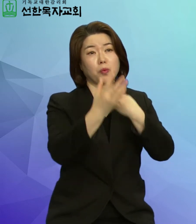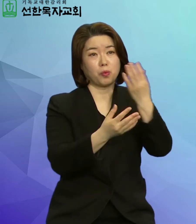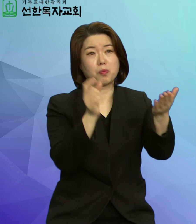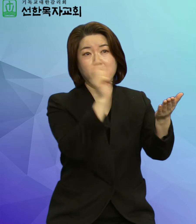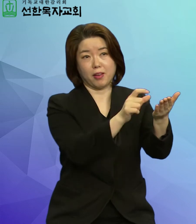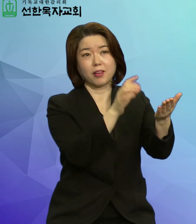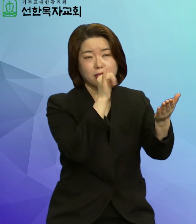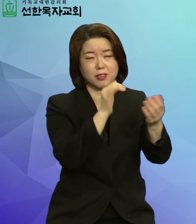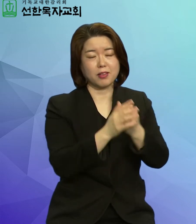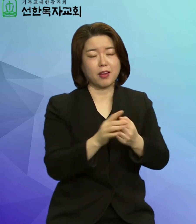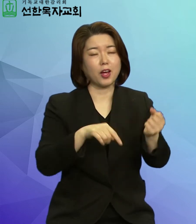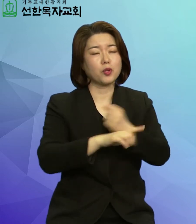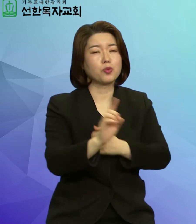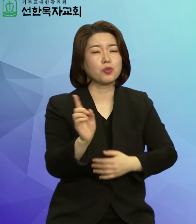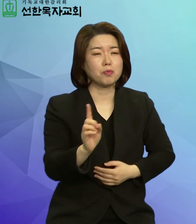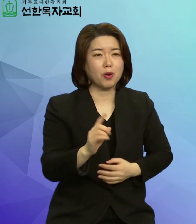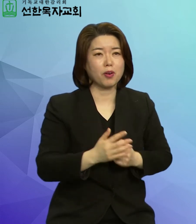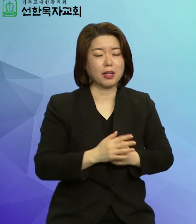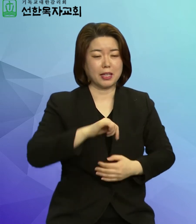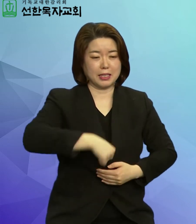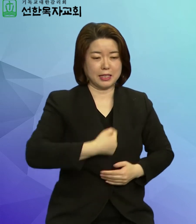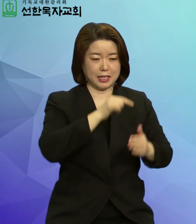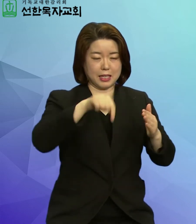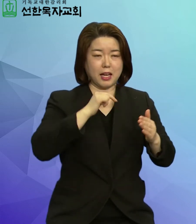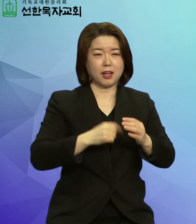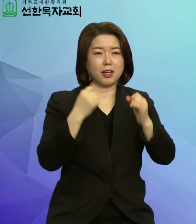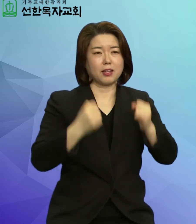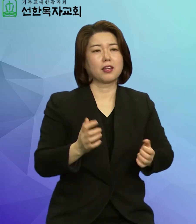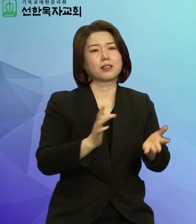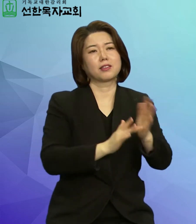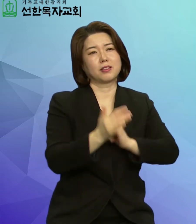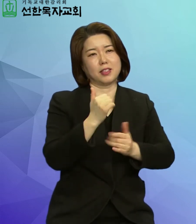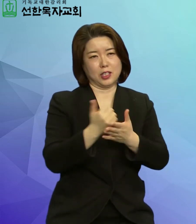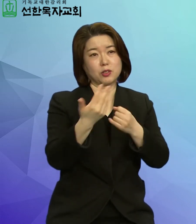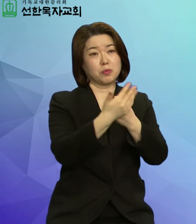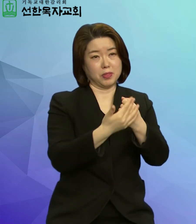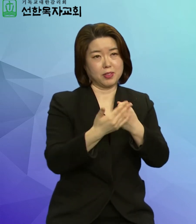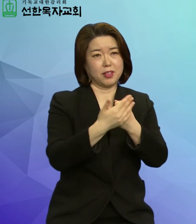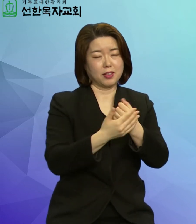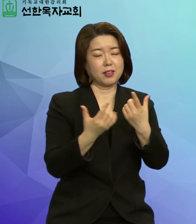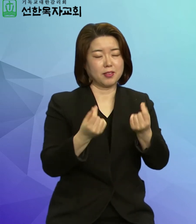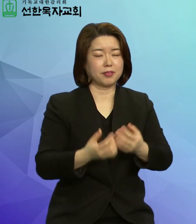라고 고백했어요. 이유는 자기 안에 계신 예수님 때문입니다.